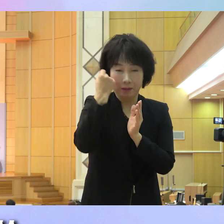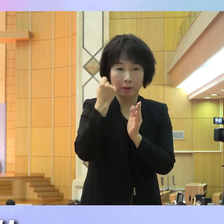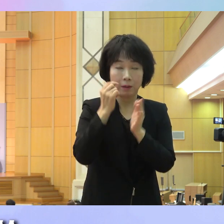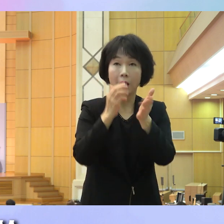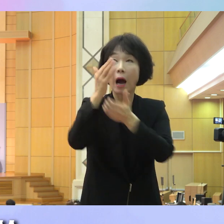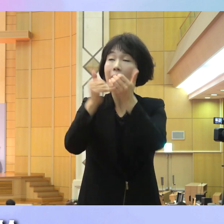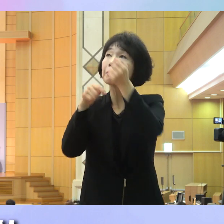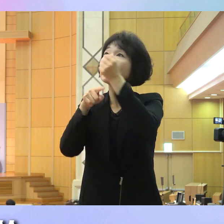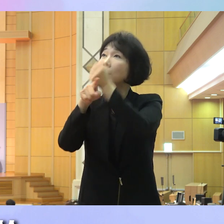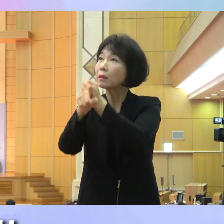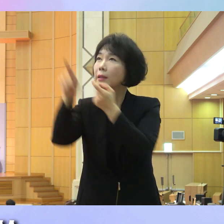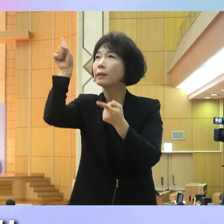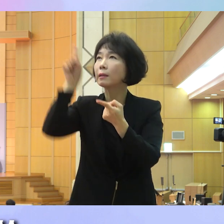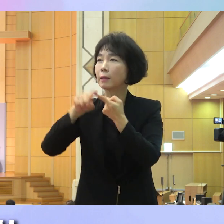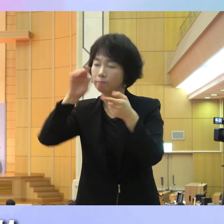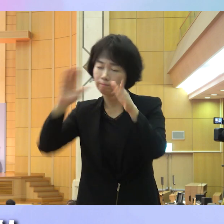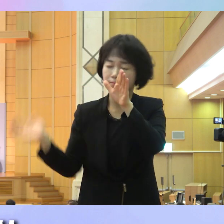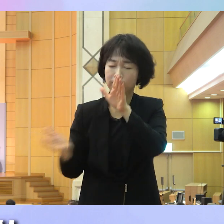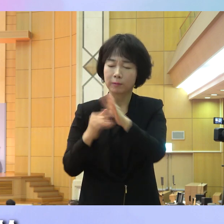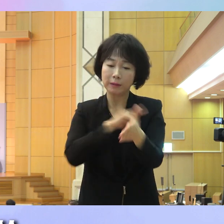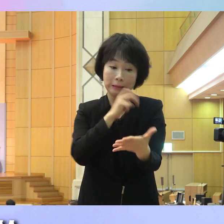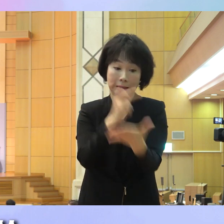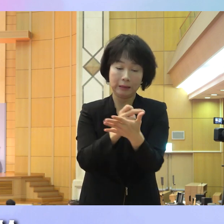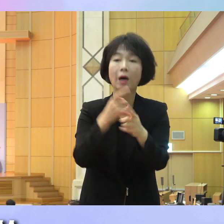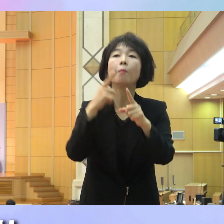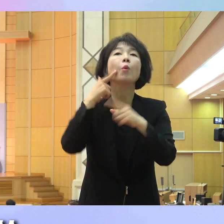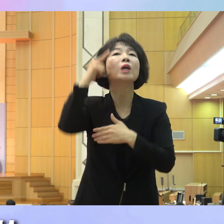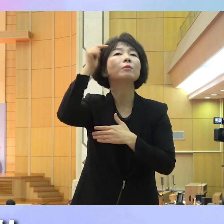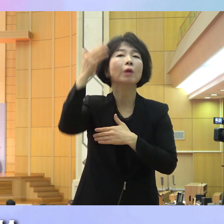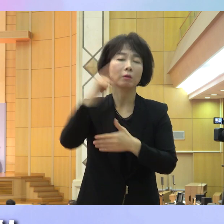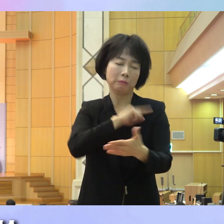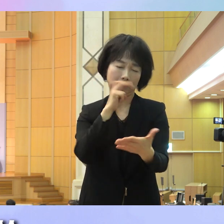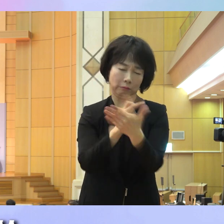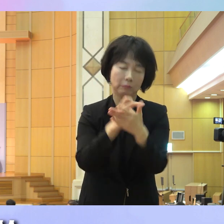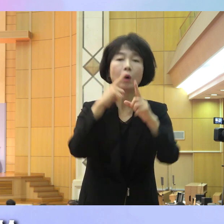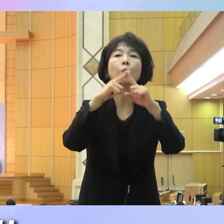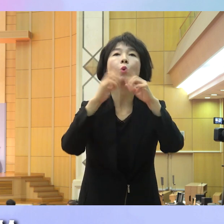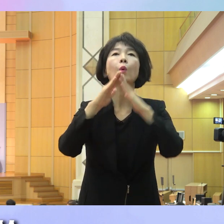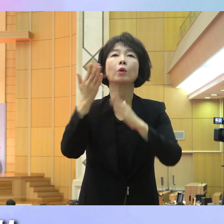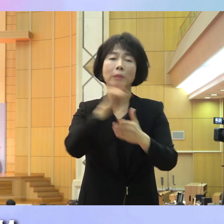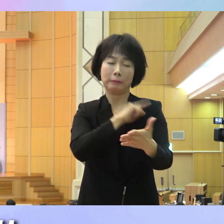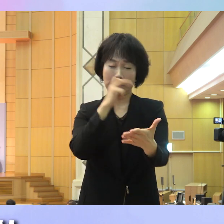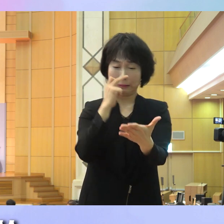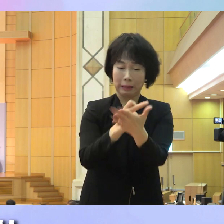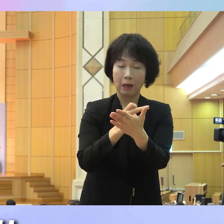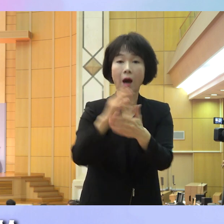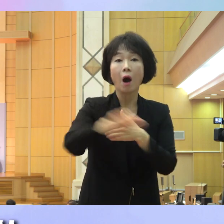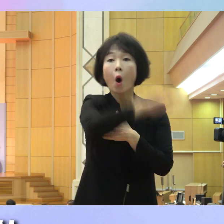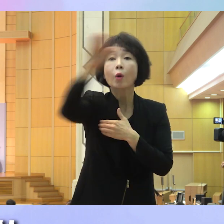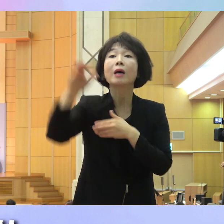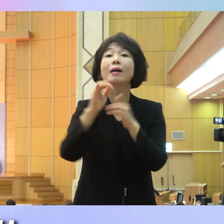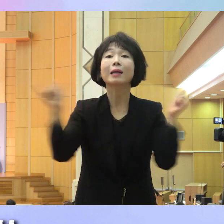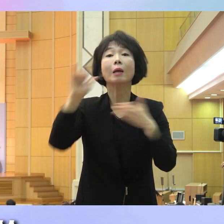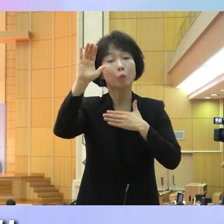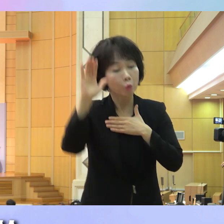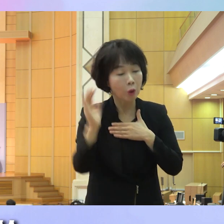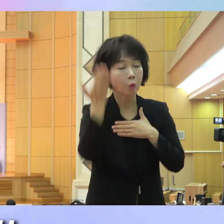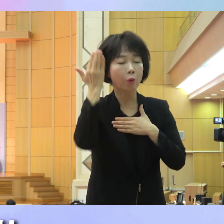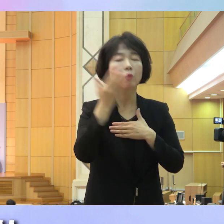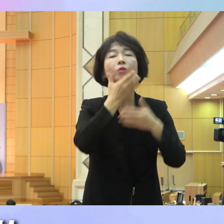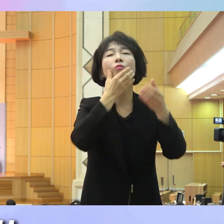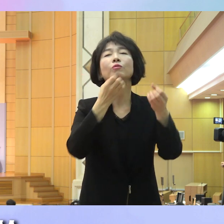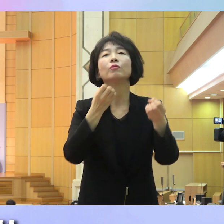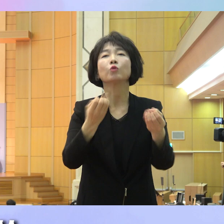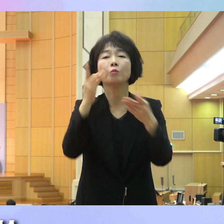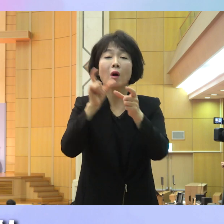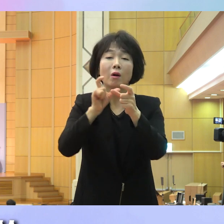주님의 뜻을 이룰 수 있는 장자의 목사님이 되고 장자의 교회가 되고 장자의 성도가 될 수 있도록